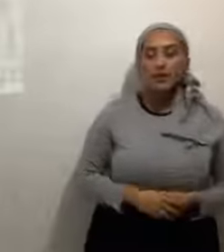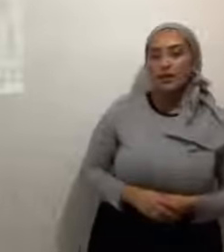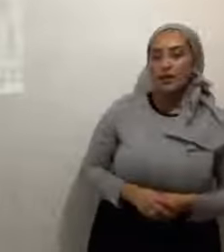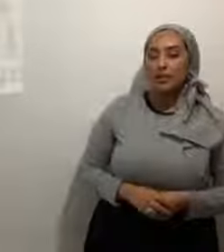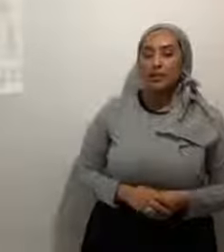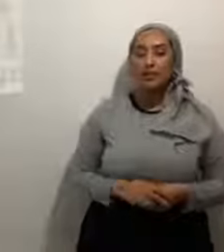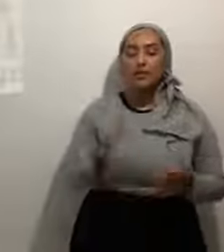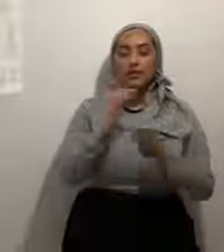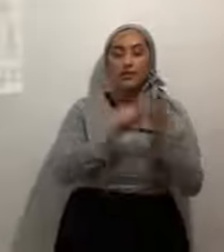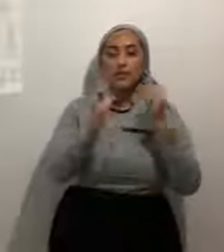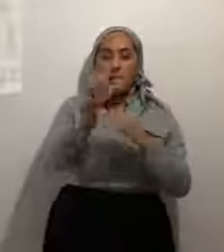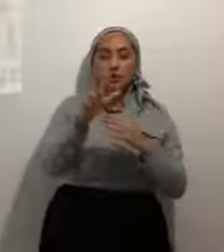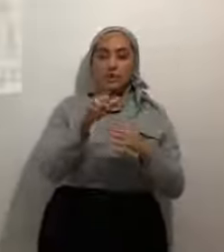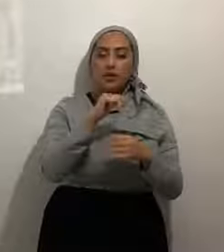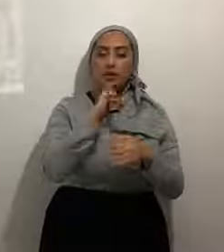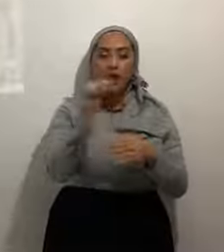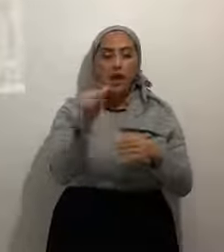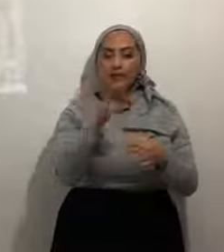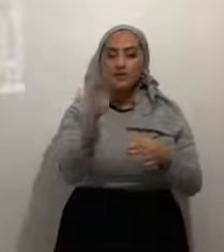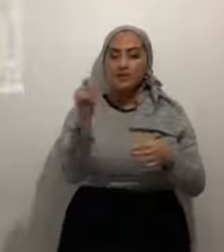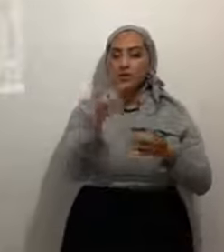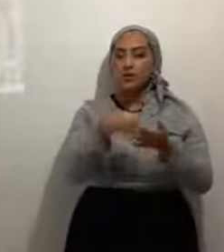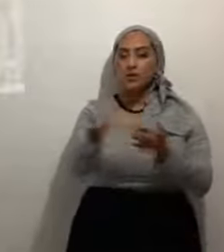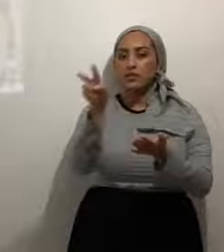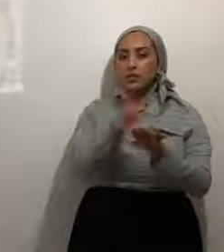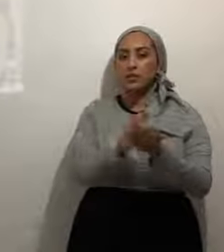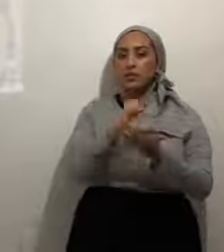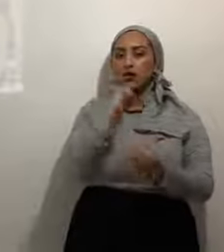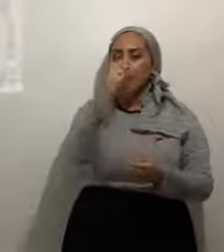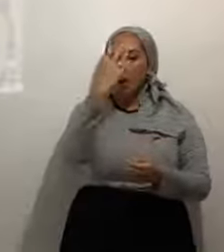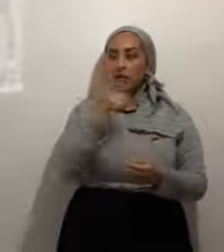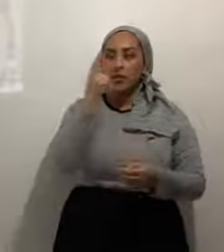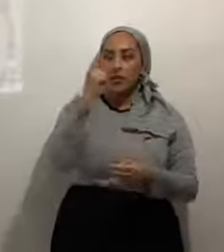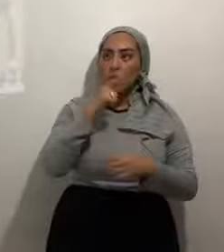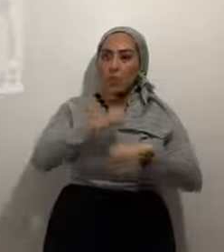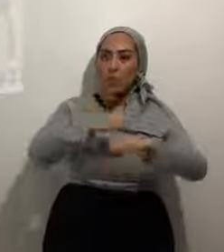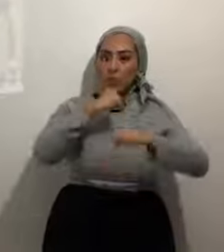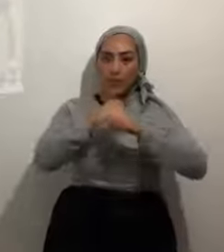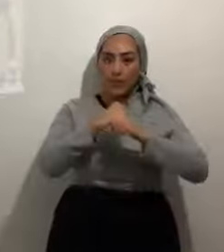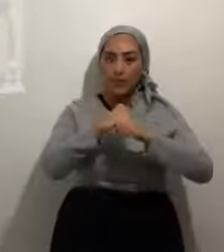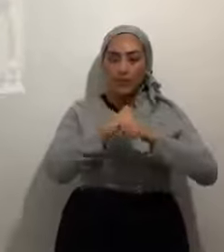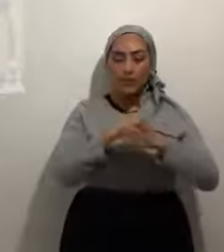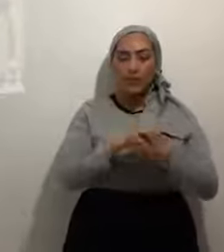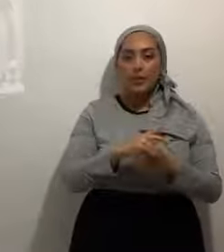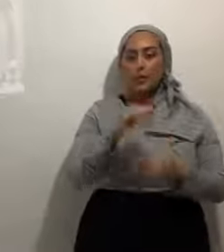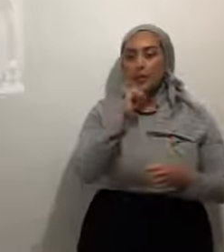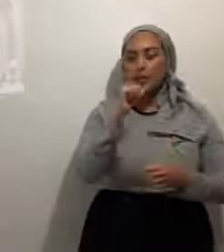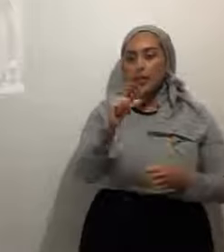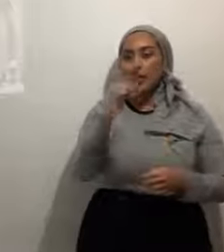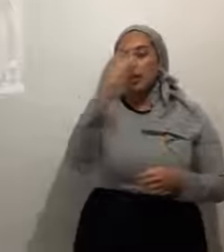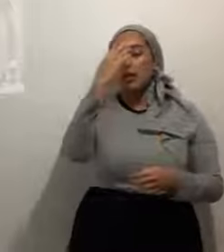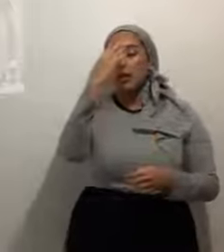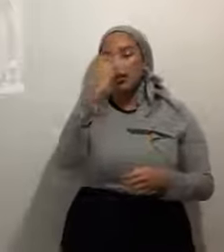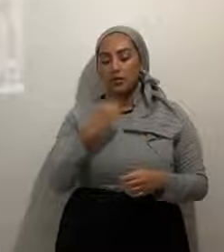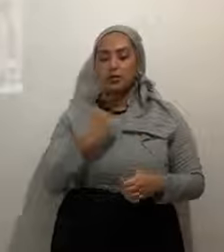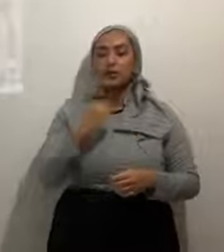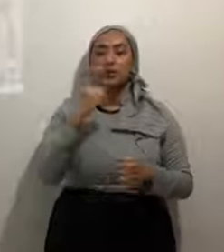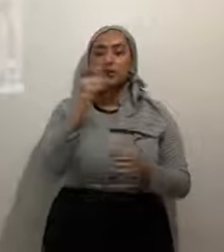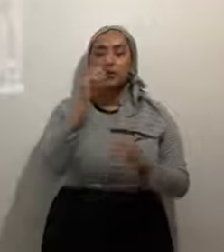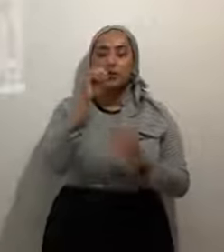Verso 3. No dará tu pie al resbaladero, ni se dormirá el que te guarda. Y aquí no se adormecerá ni